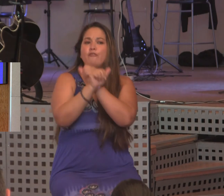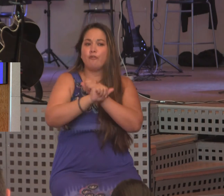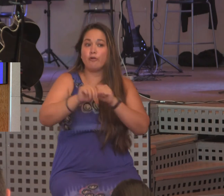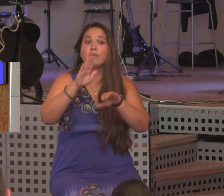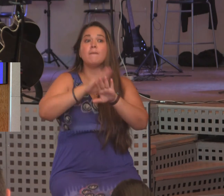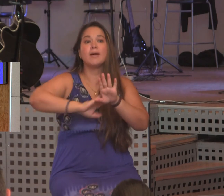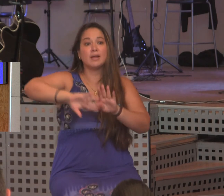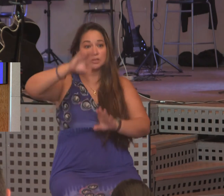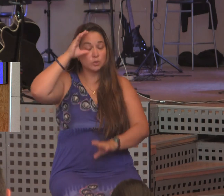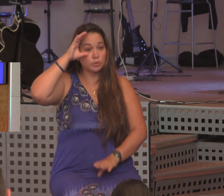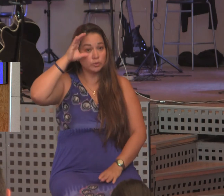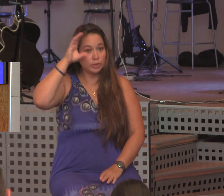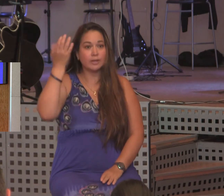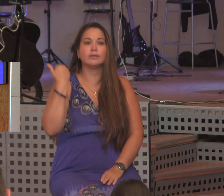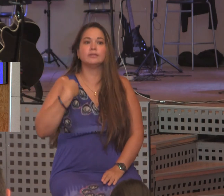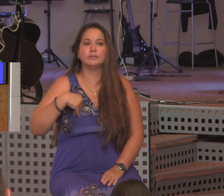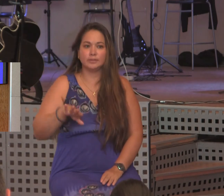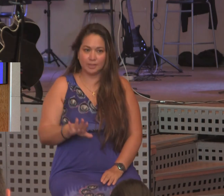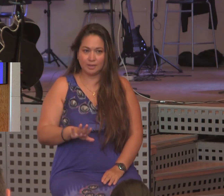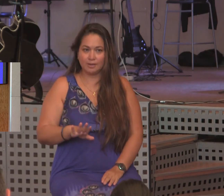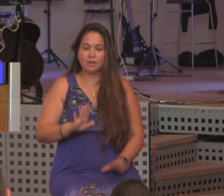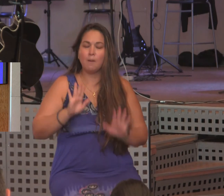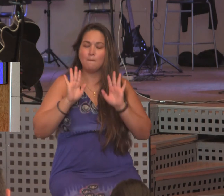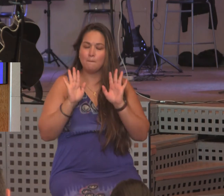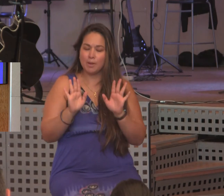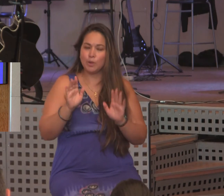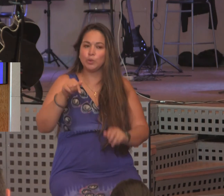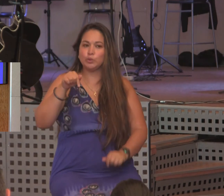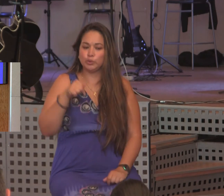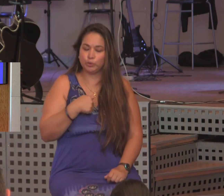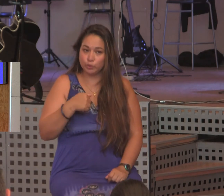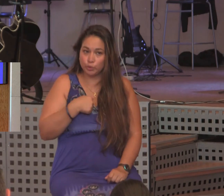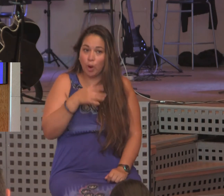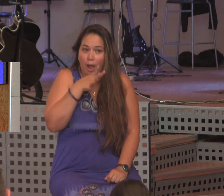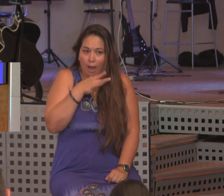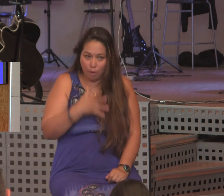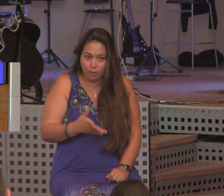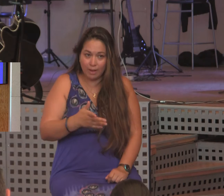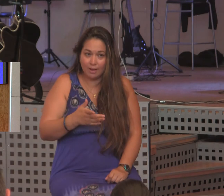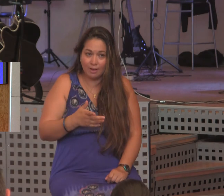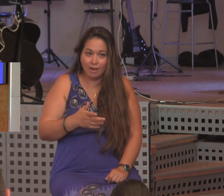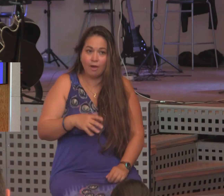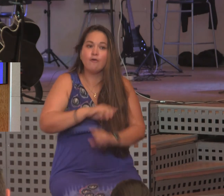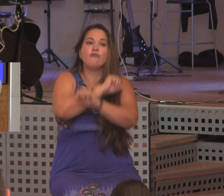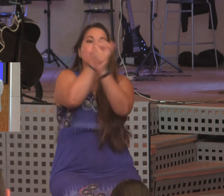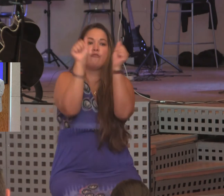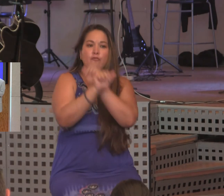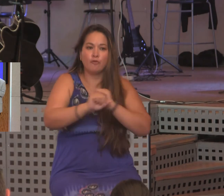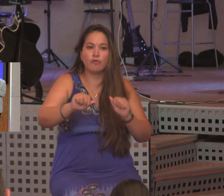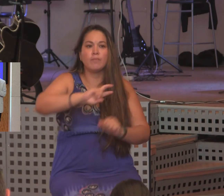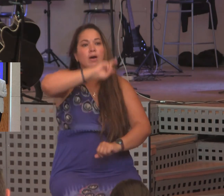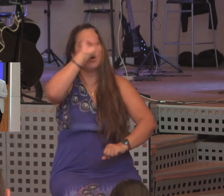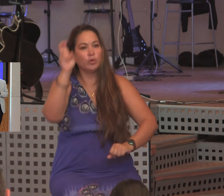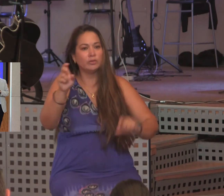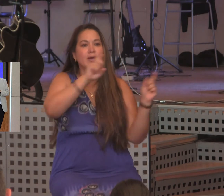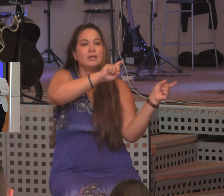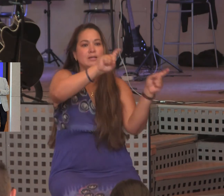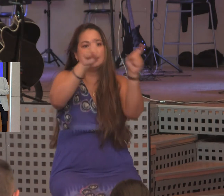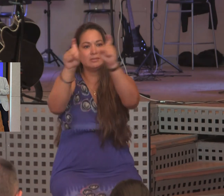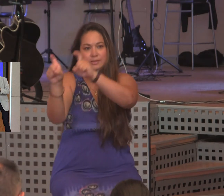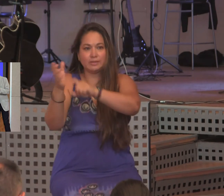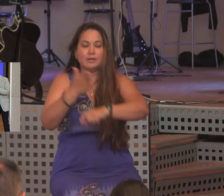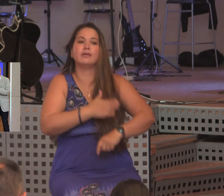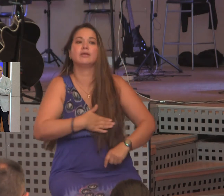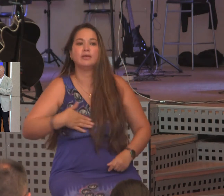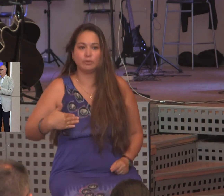pero ahora yo os quiero enseñar otra. Jesucristo, por cierto, entre paréntesis, por si alguien piensa